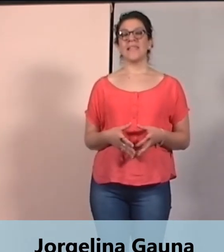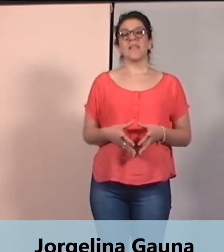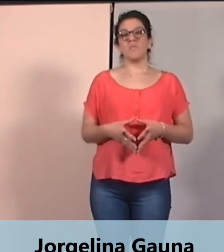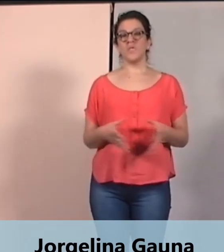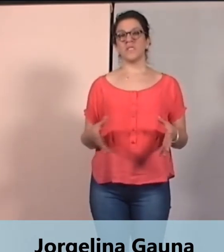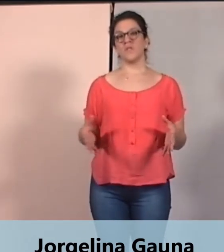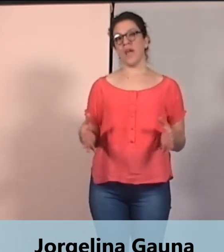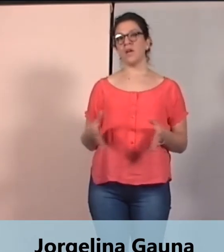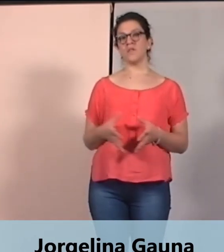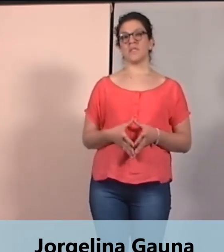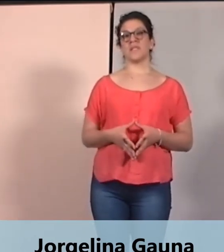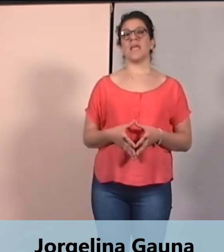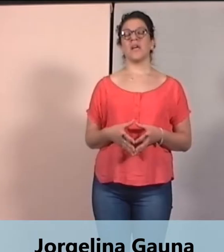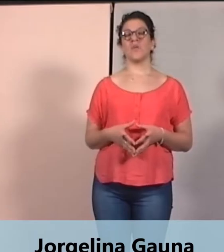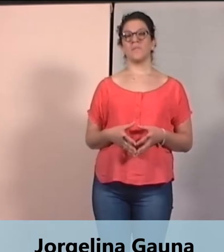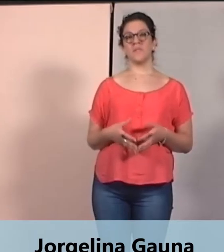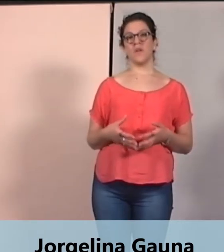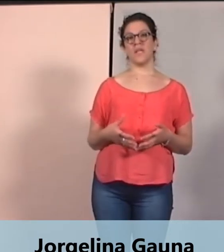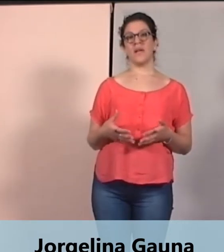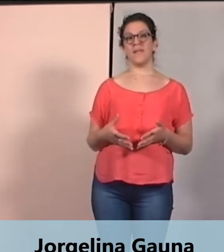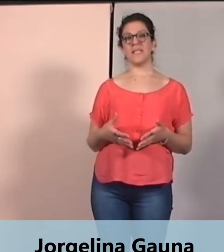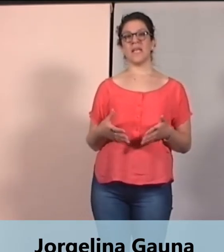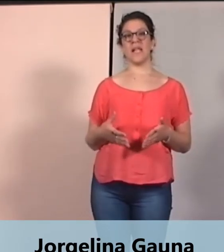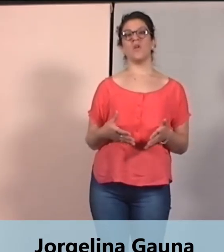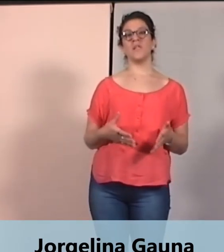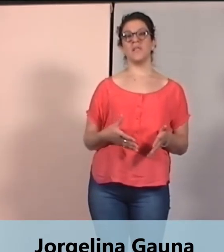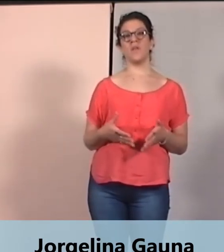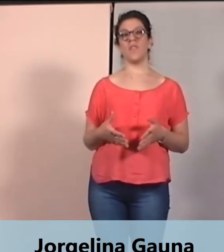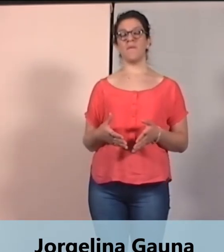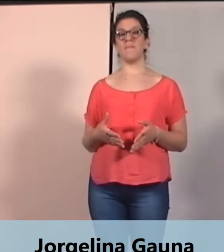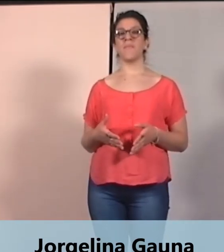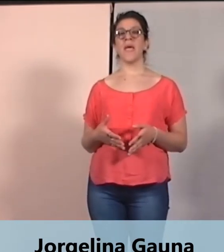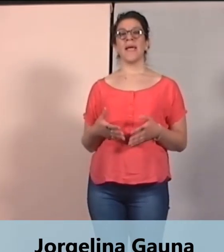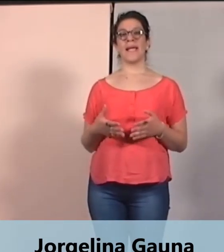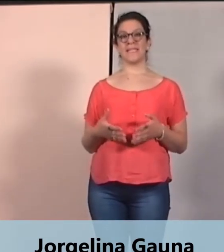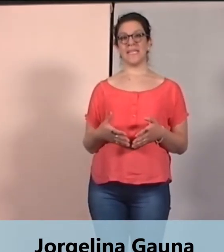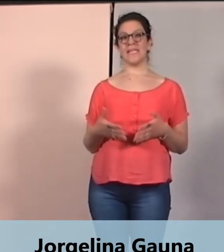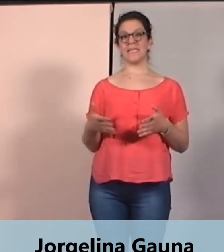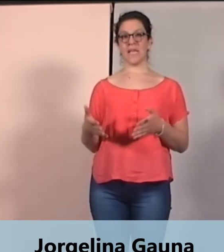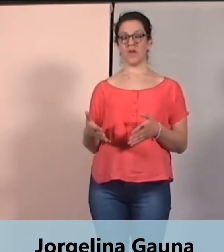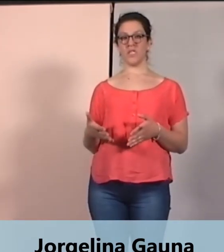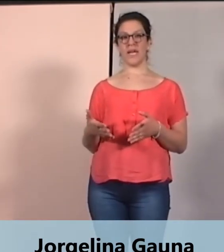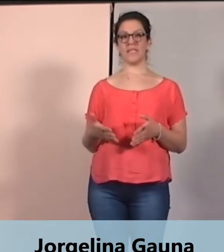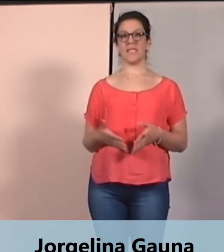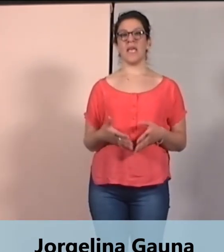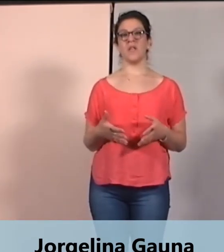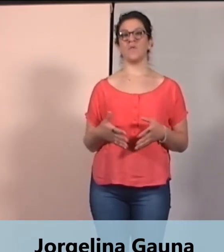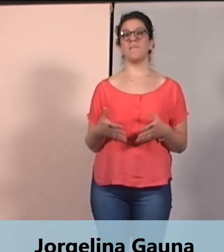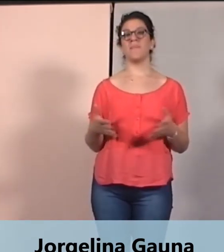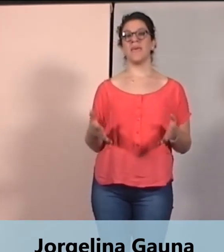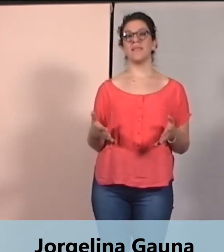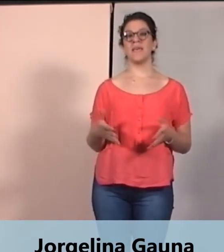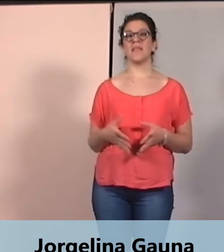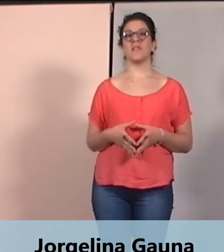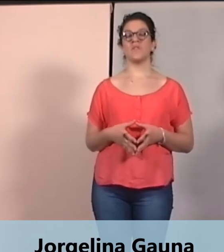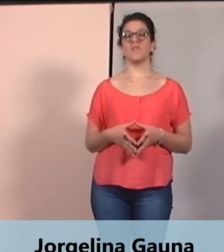entre muchas otras cosas Esta convención establece que los niños deben crecer y desarrollarse En un ambiente de total